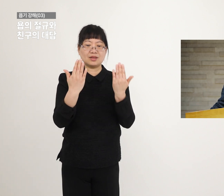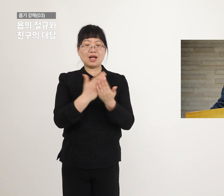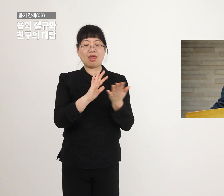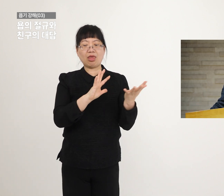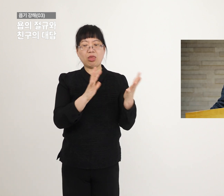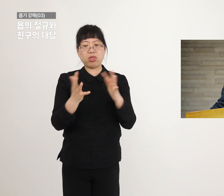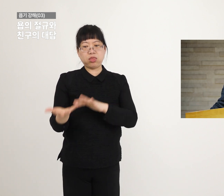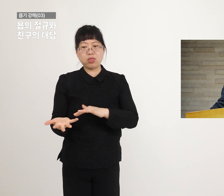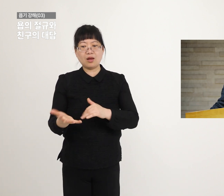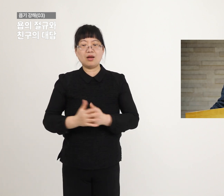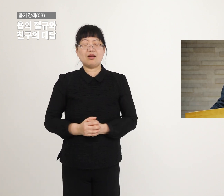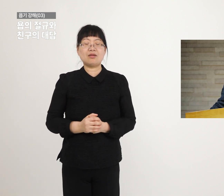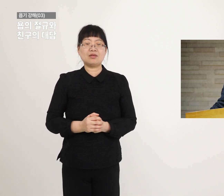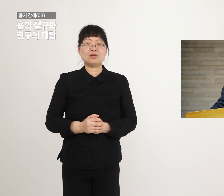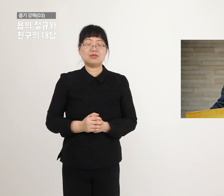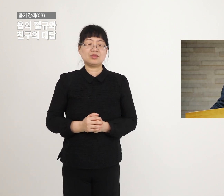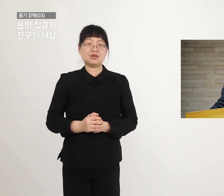가고,